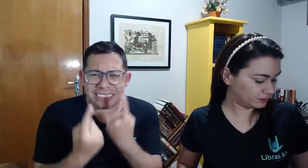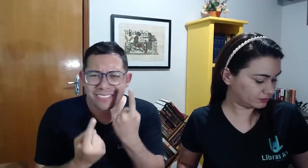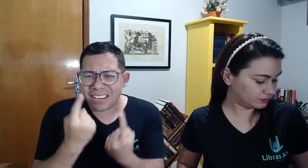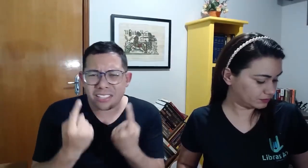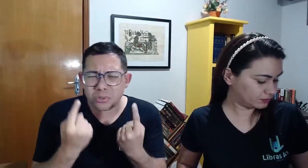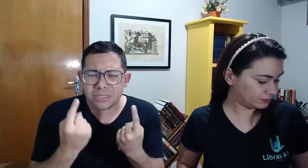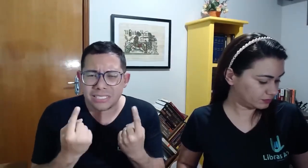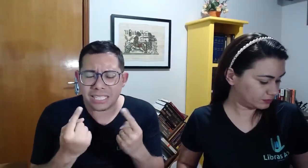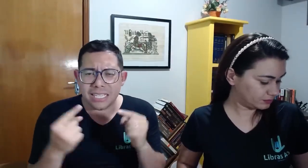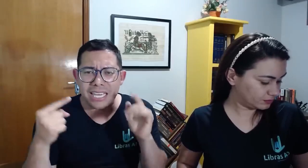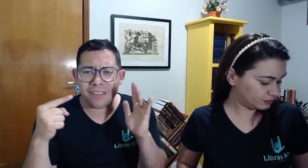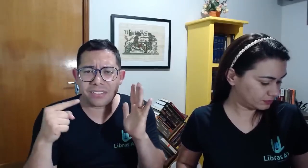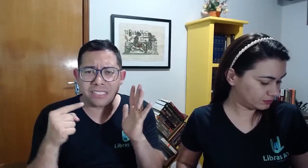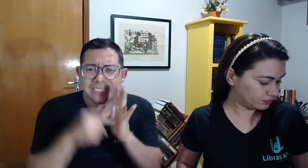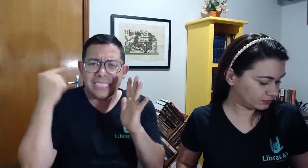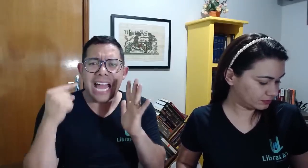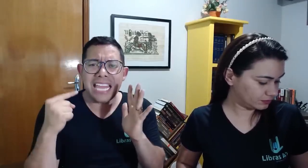Tinha várias coisas aqui. E ela faz, ó,